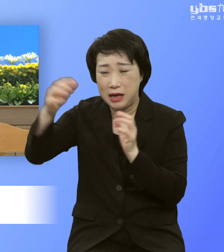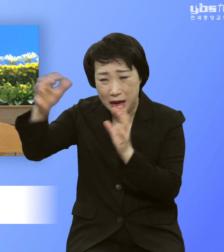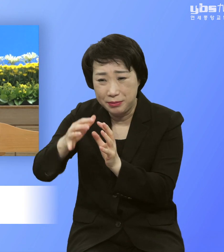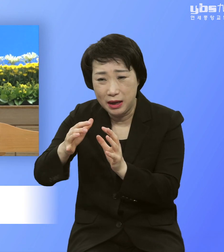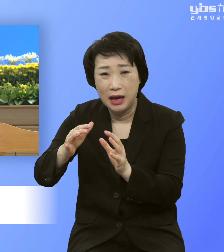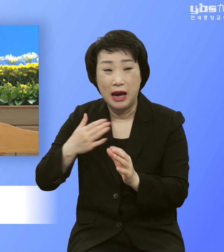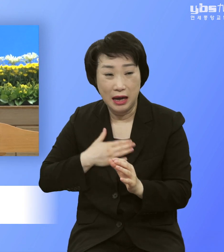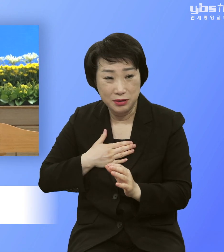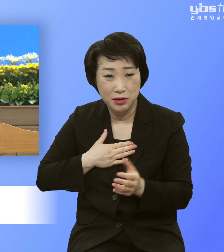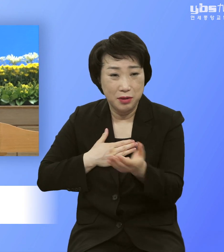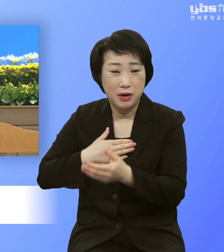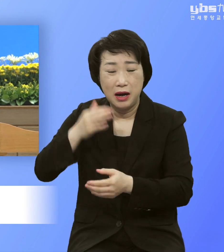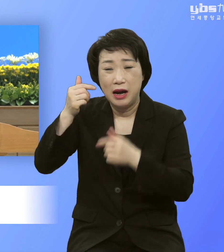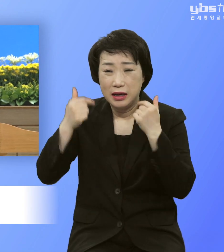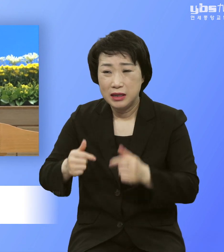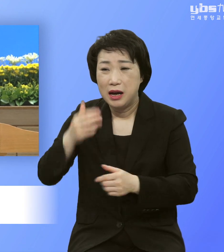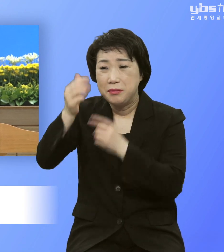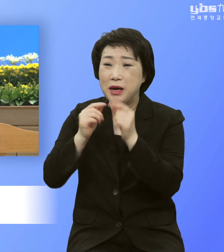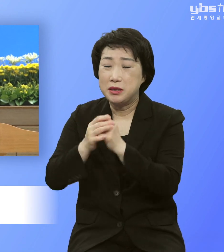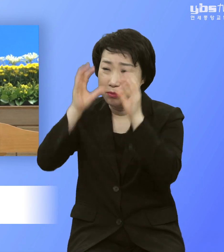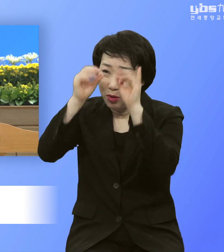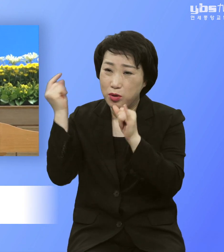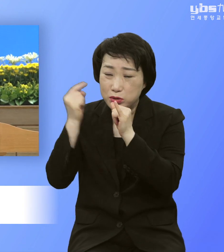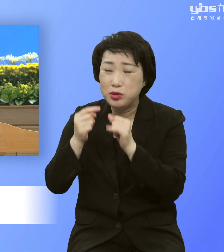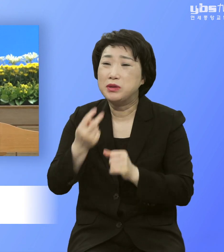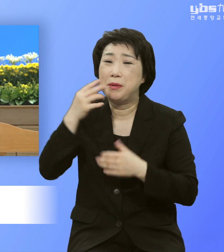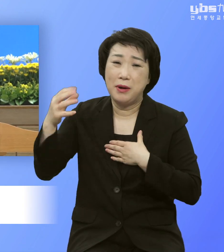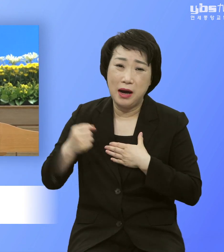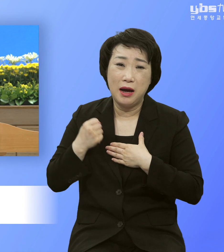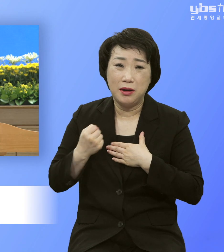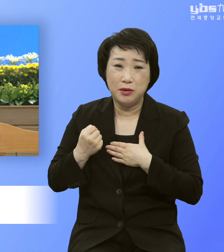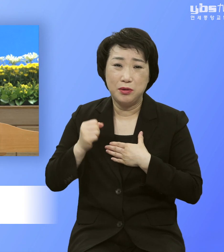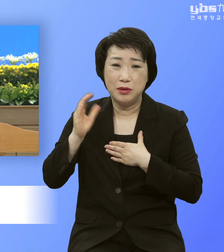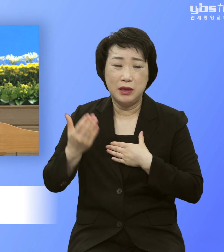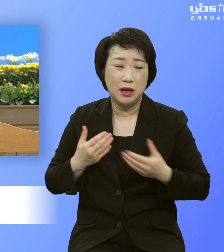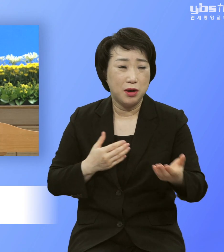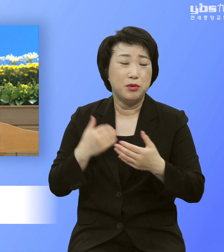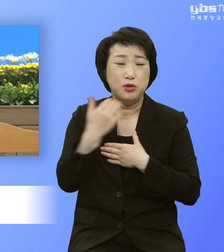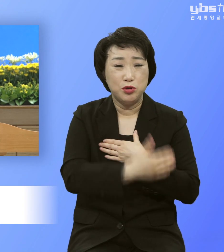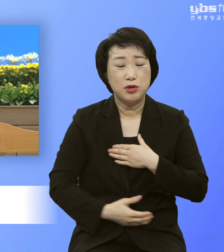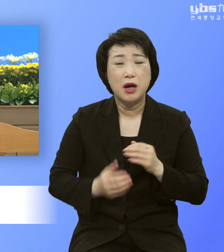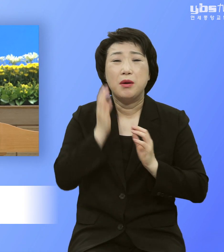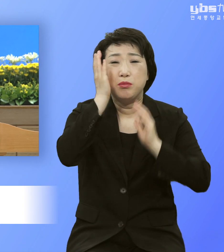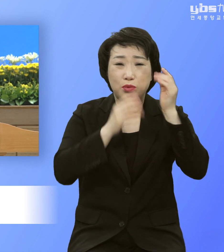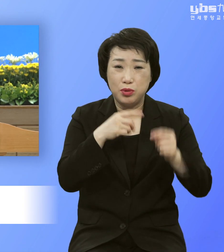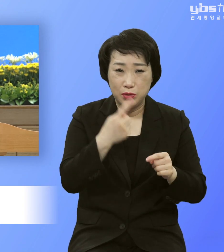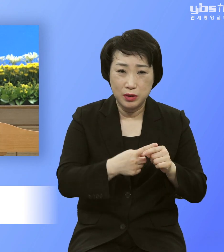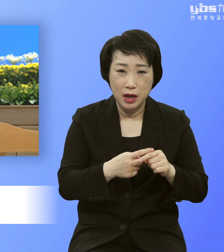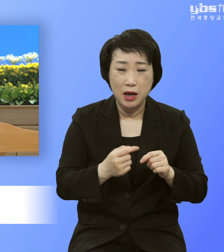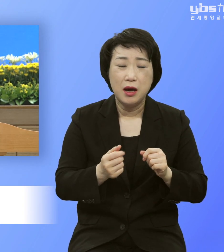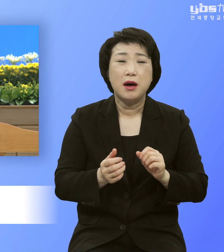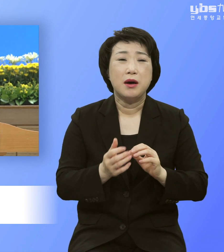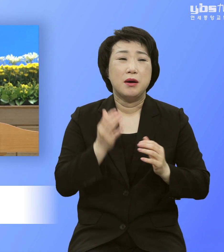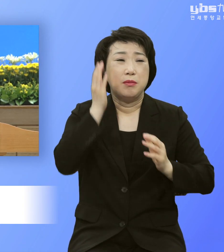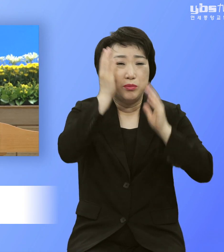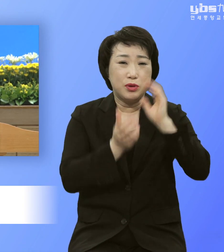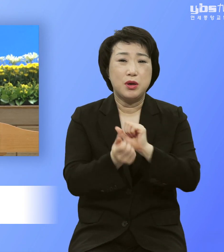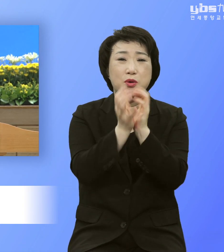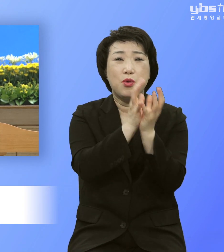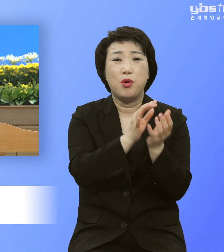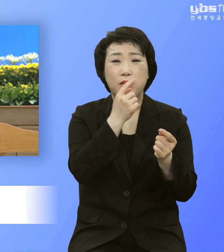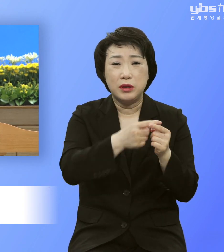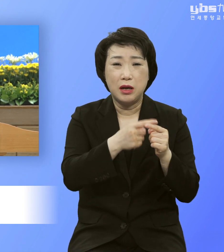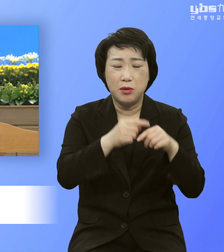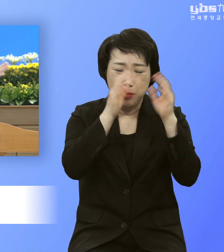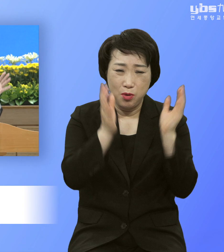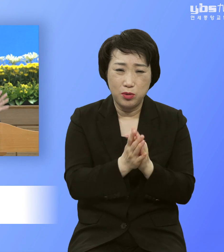이 말이에요. 육체는 풀과 같고, 보세요 여러분, 풀의 꽃과 같으니